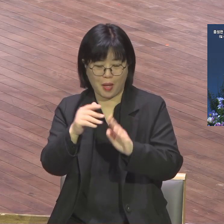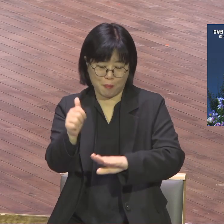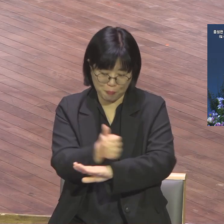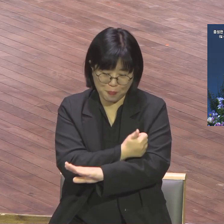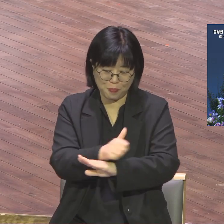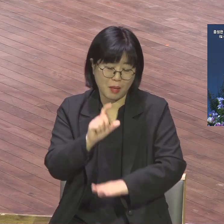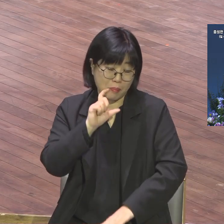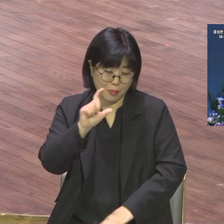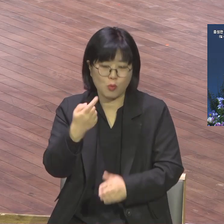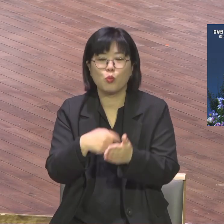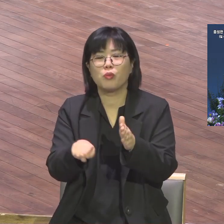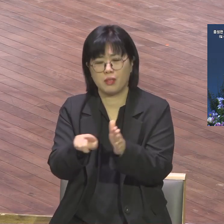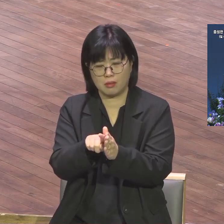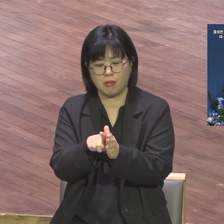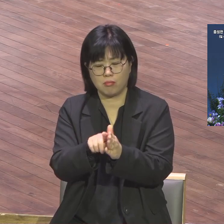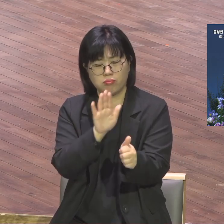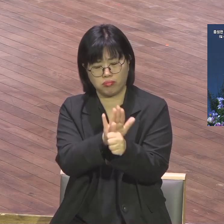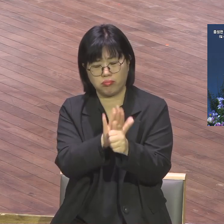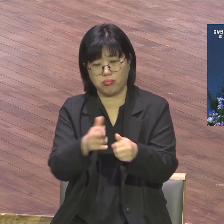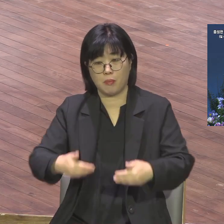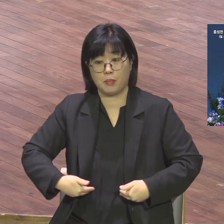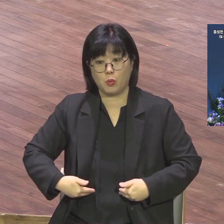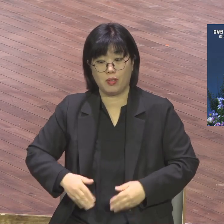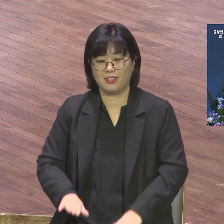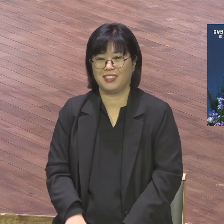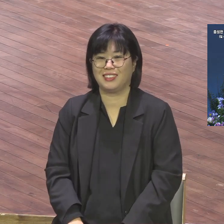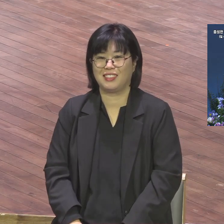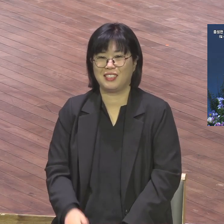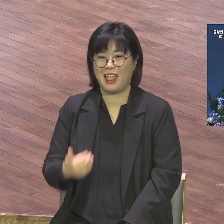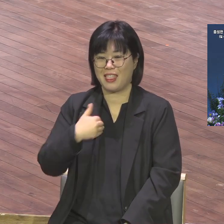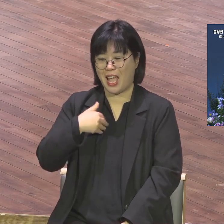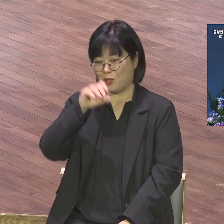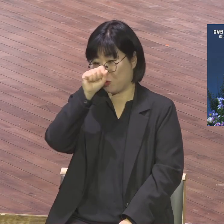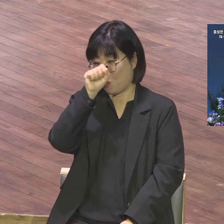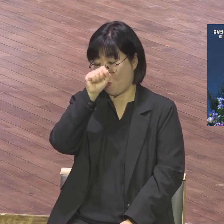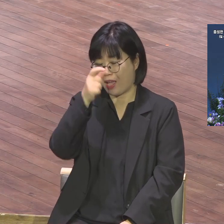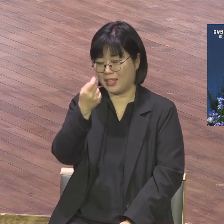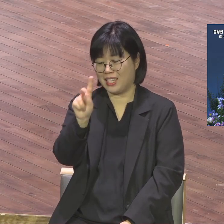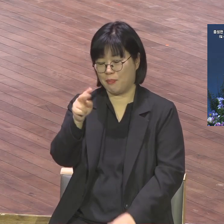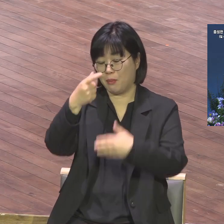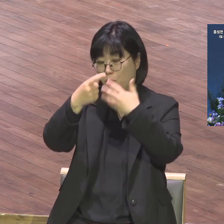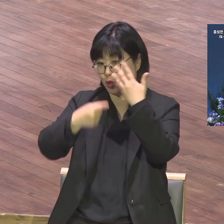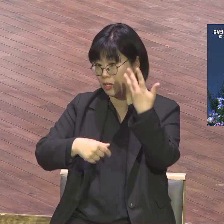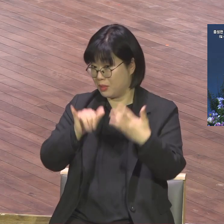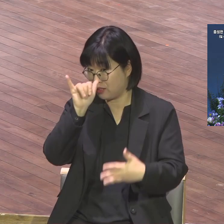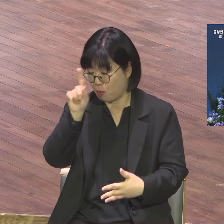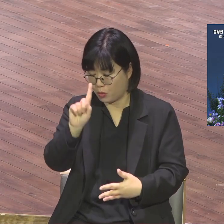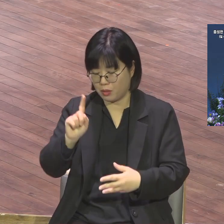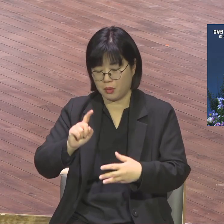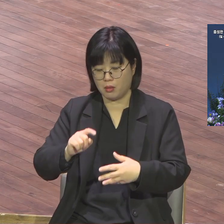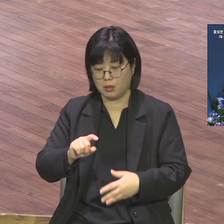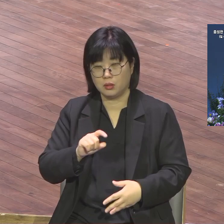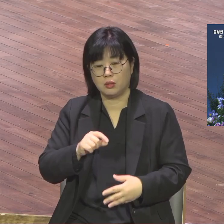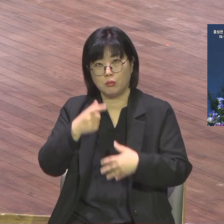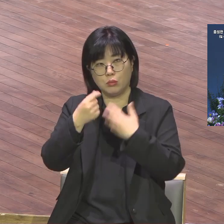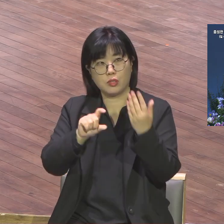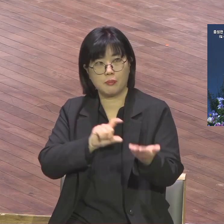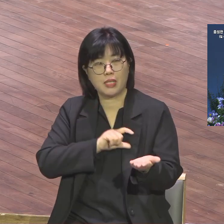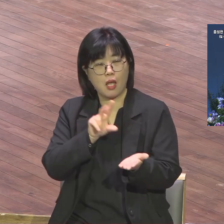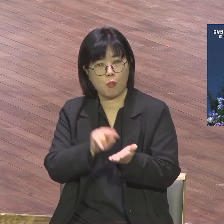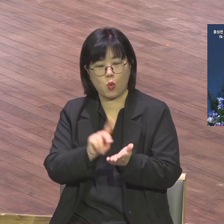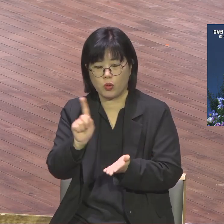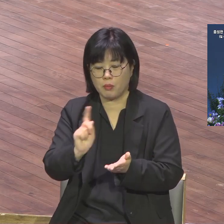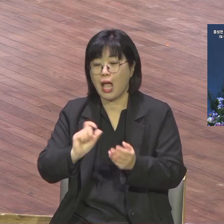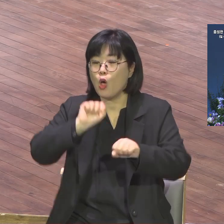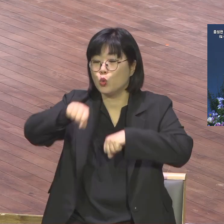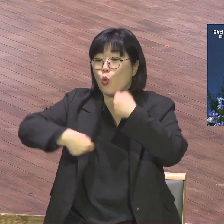반 끝나면 다시 반부터 동물의 왕국 해요. 동물 왕국 좋아하는데, 동물의 왕국 이런 프로그램 보면요, 물